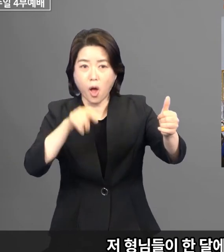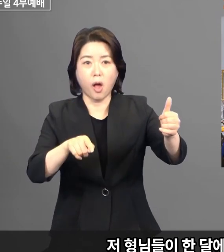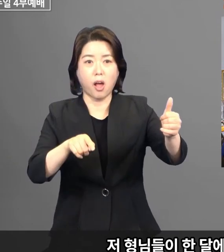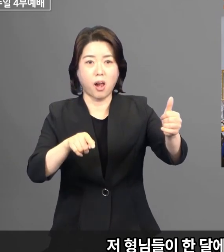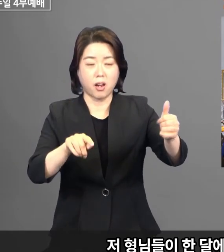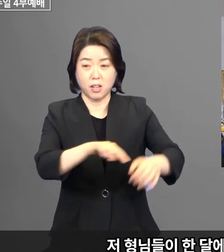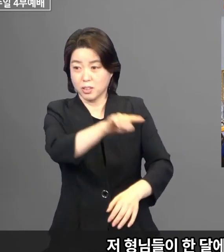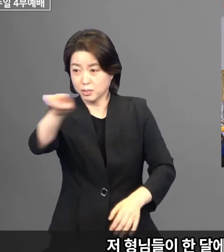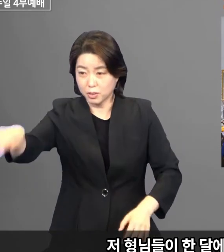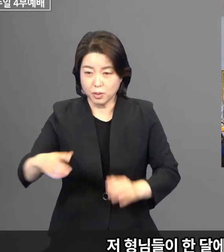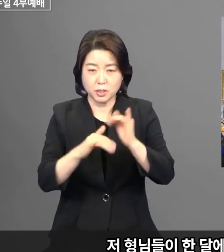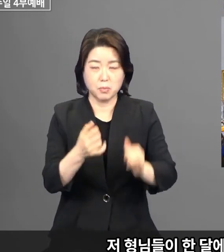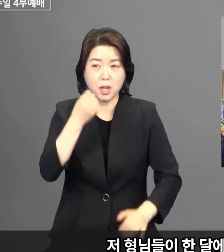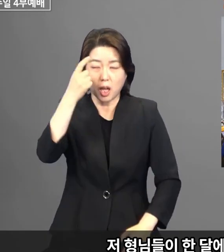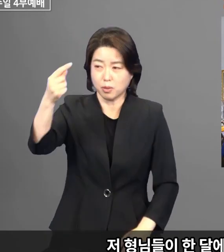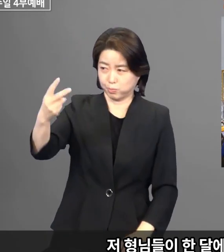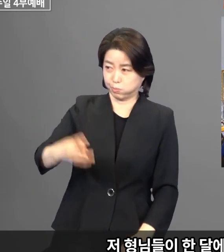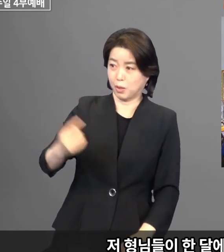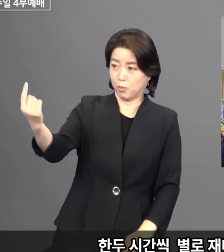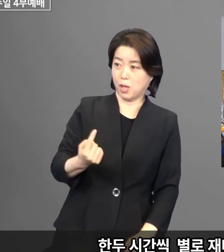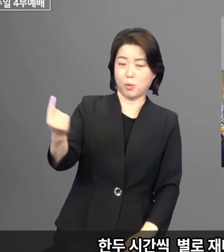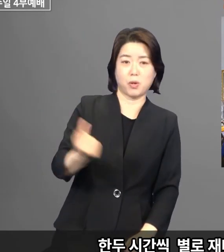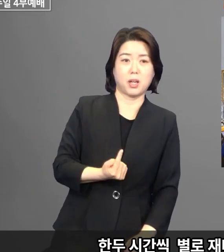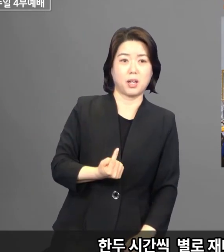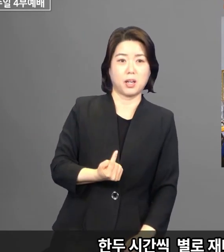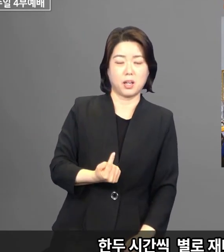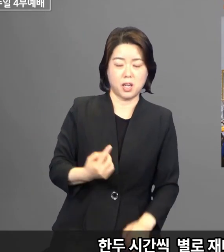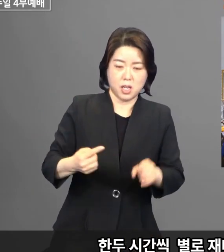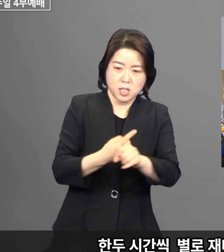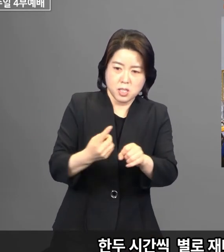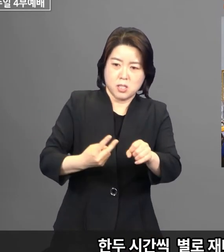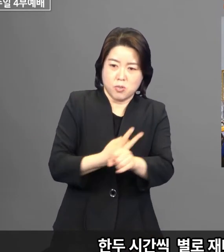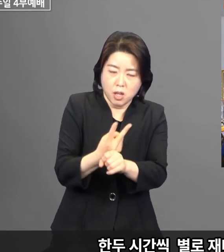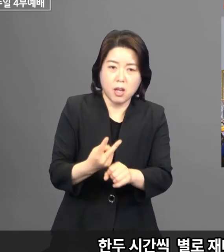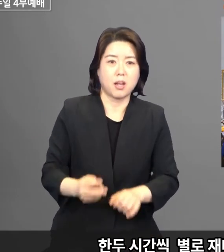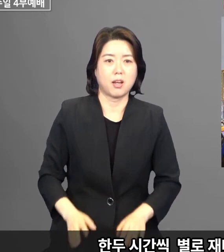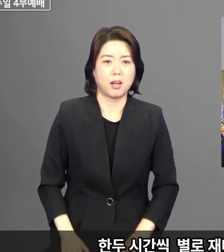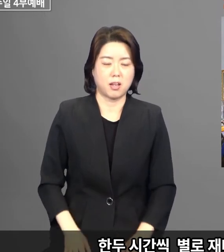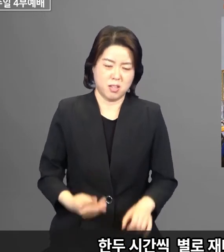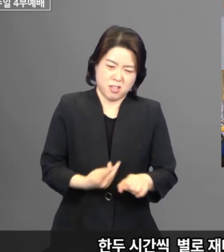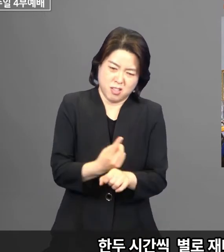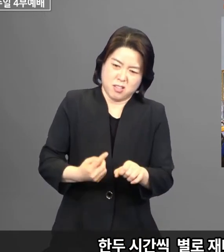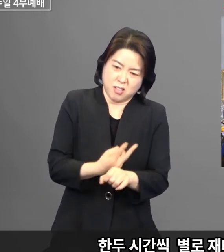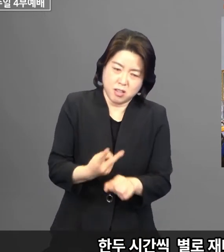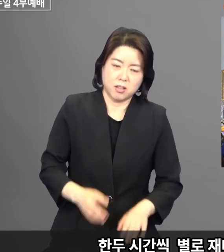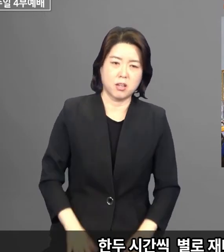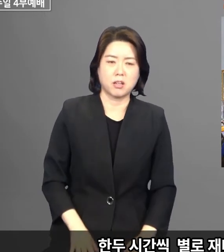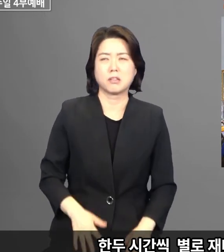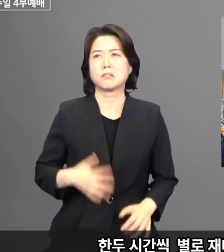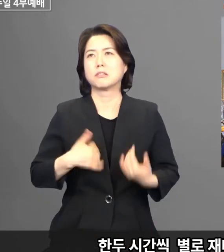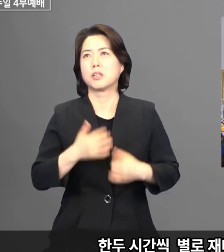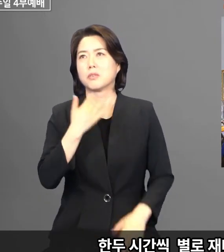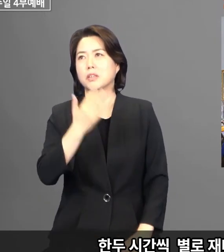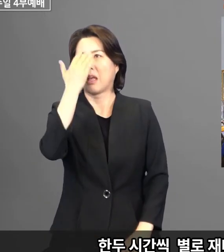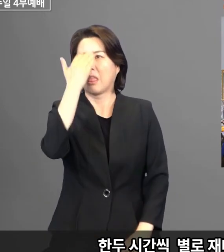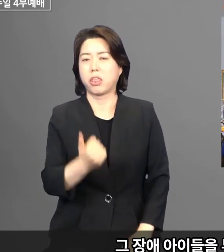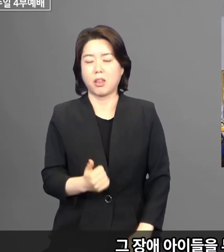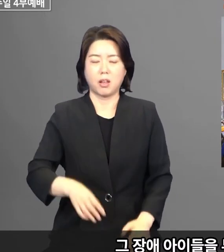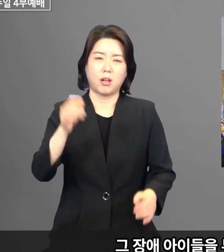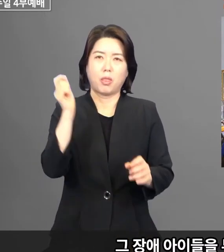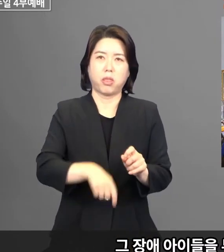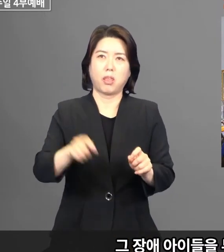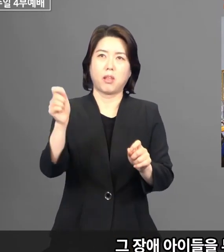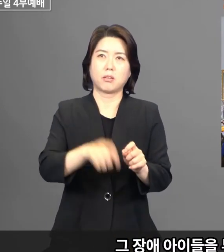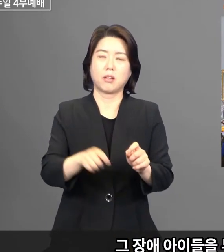저 형님들이 한 달에 몇 번씩 나타나셔서 한두 시간씩 별로 재미없는 것 같은 법회를,